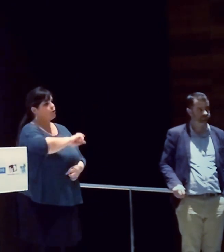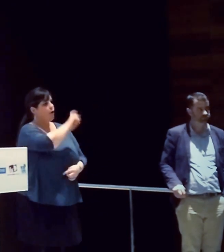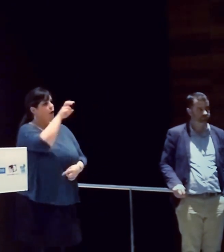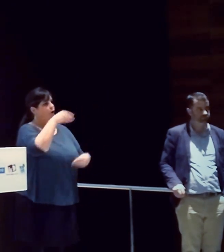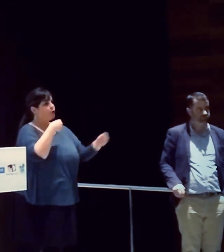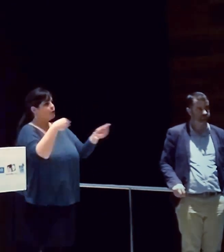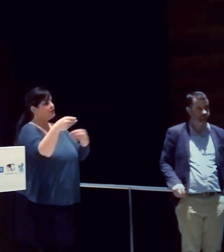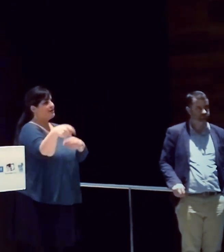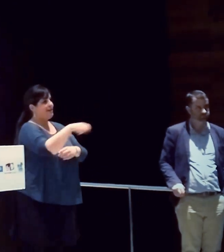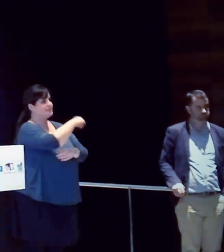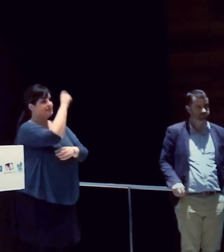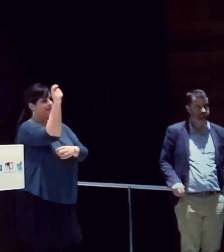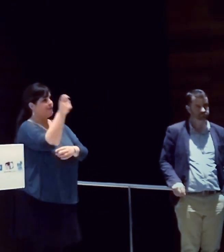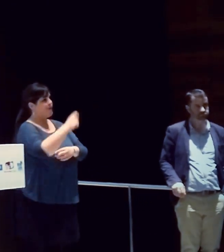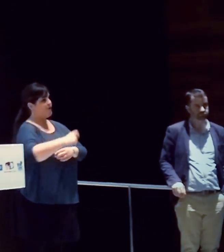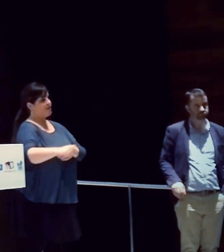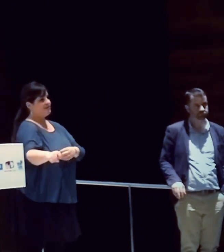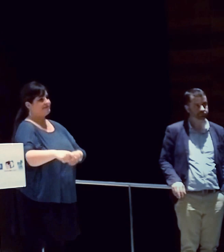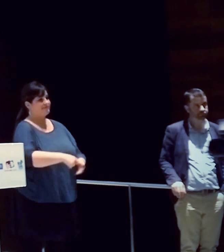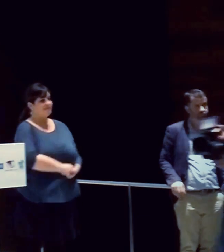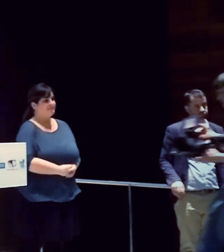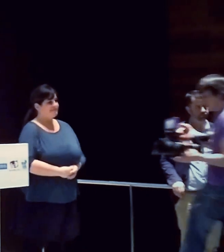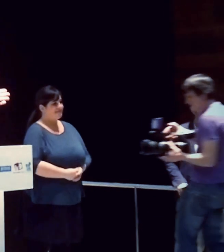bola. Bienvenida ahora,